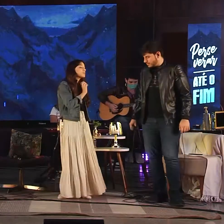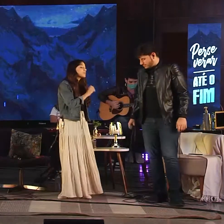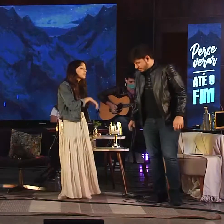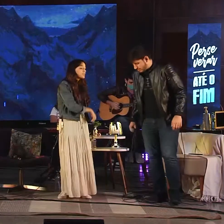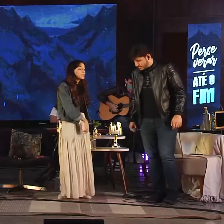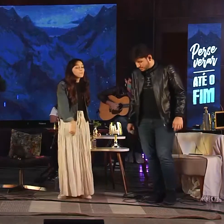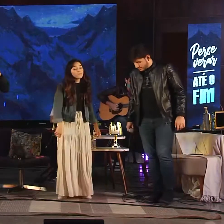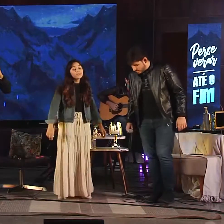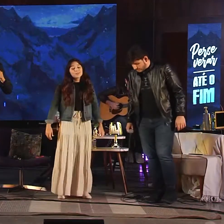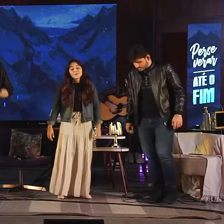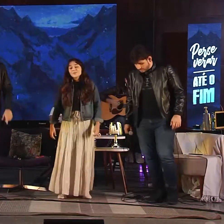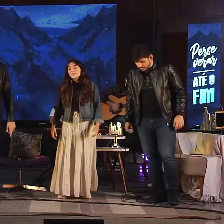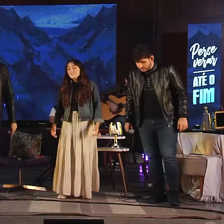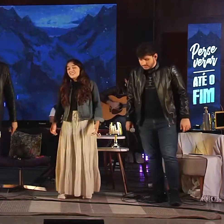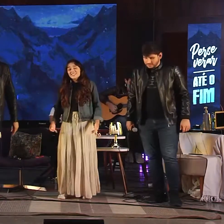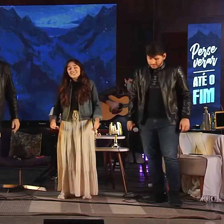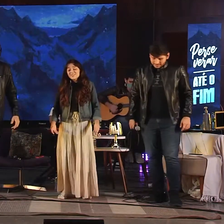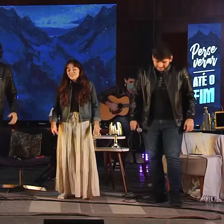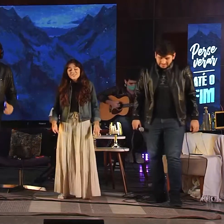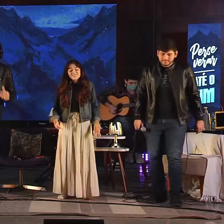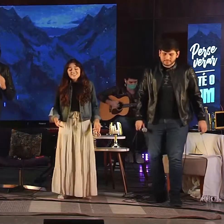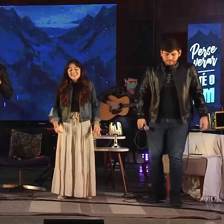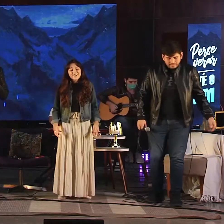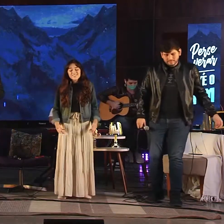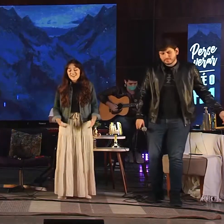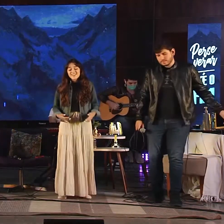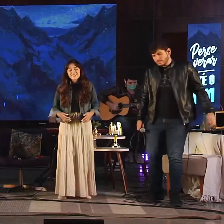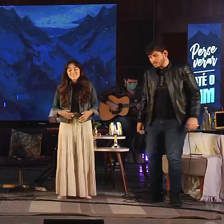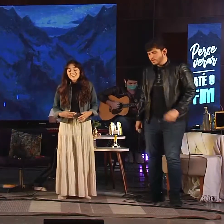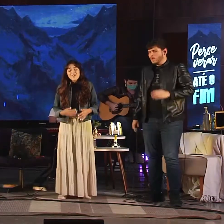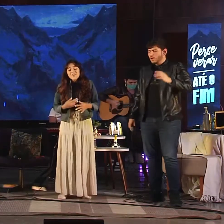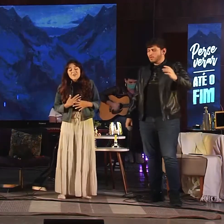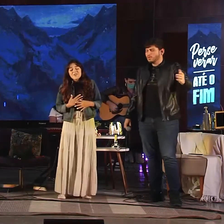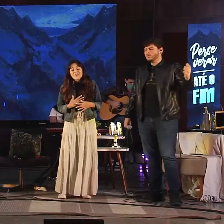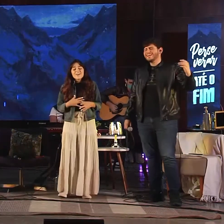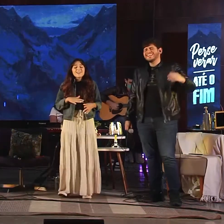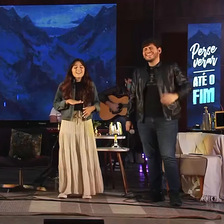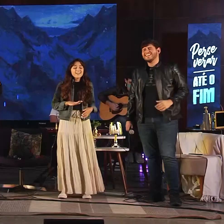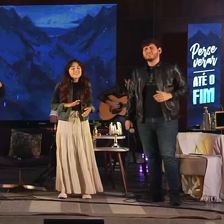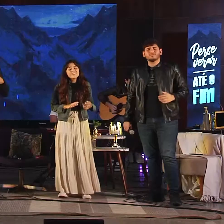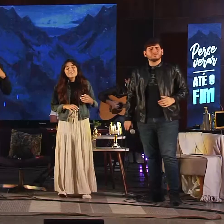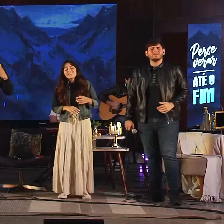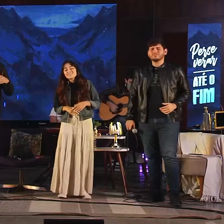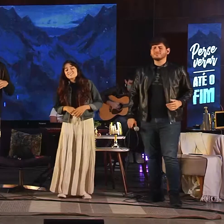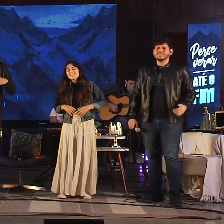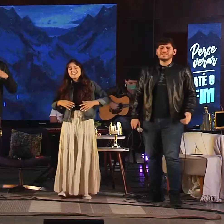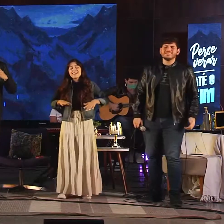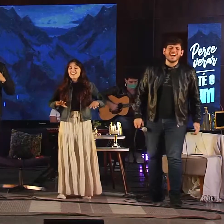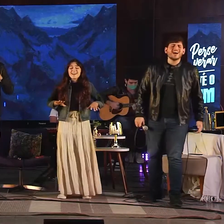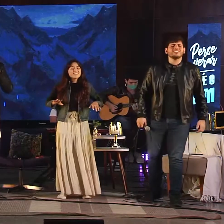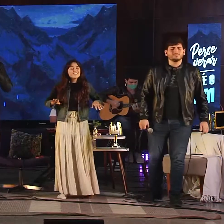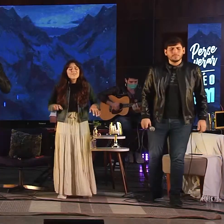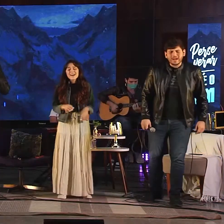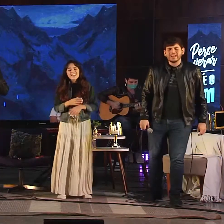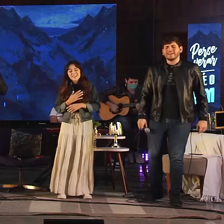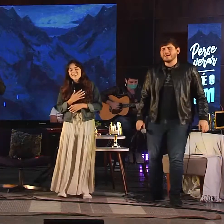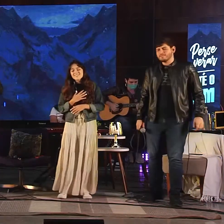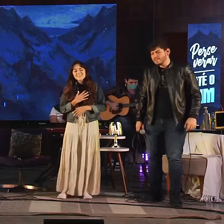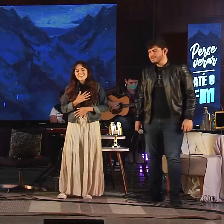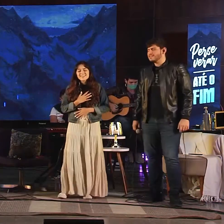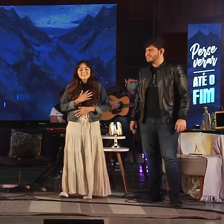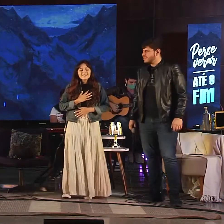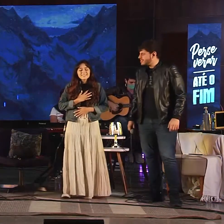Achei um grande amigo, Jesus o Salvador, o eleito dos milhares